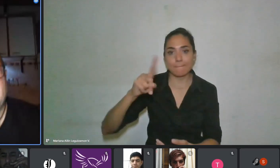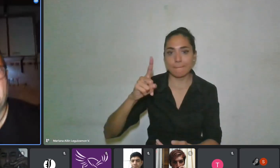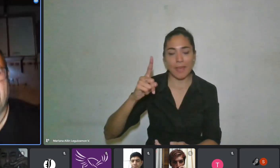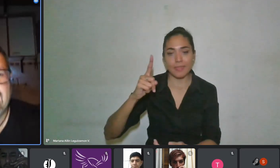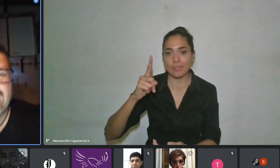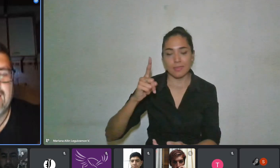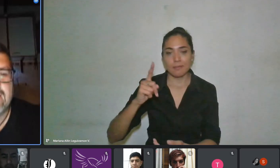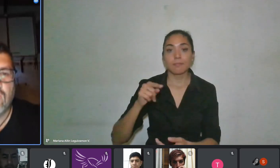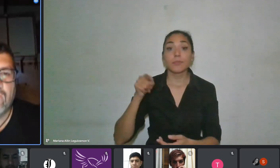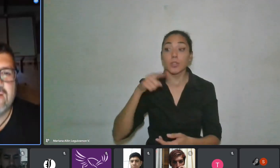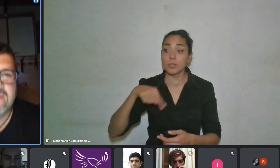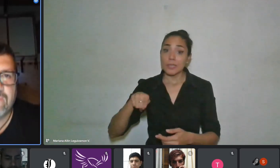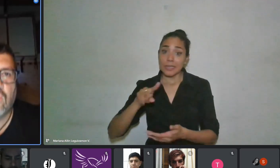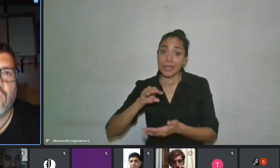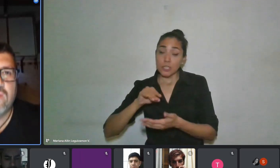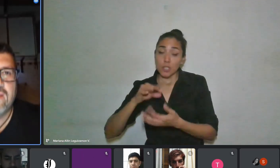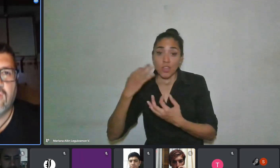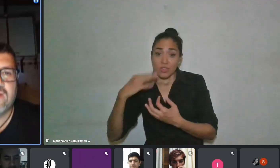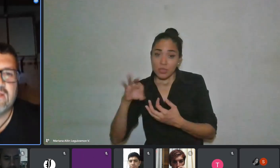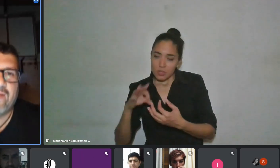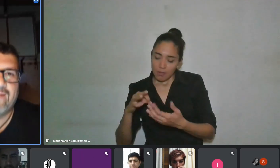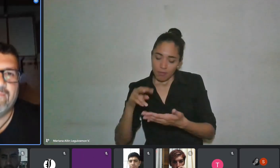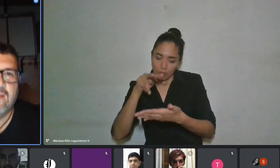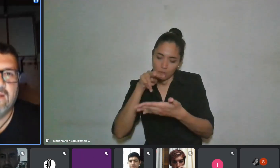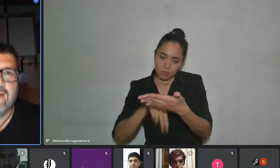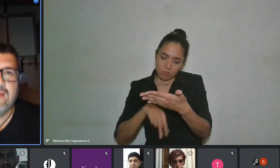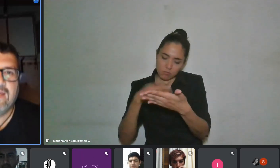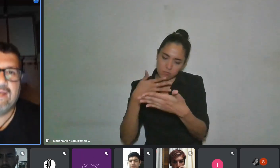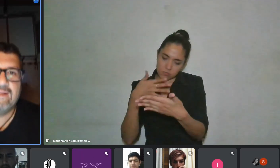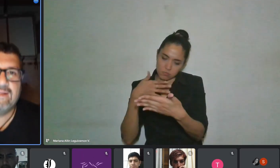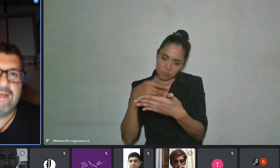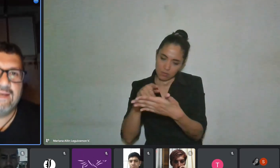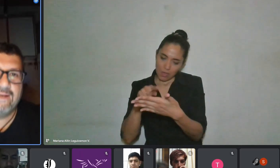interpretar la norma y aplicarla según preceptos jurídicos que